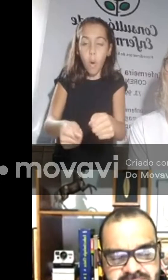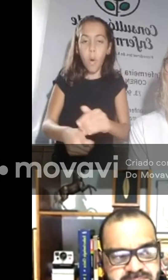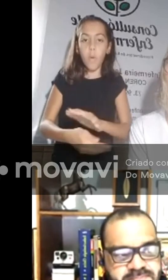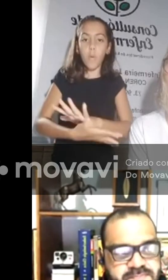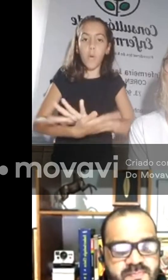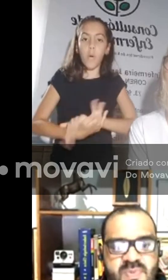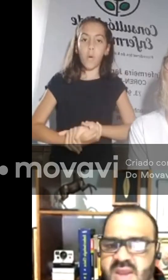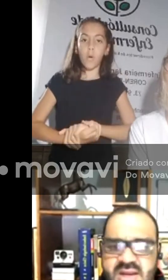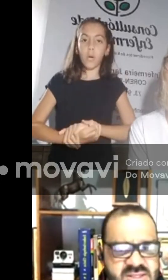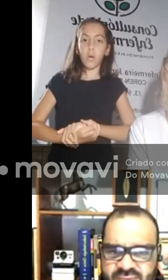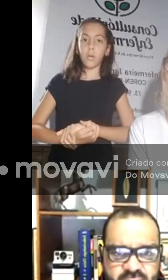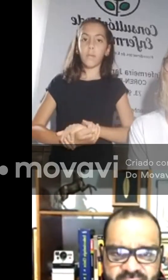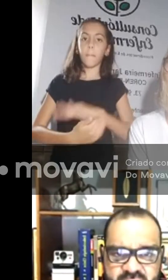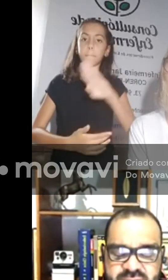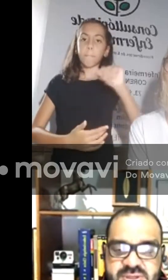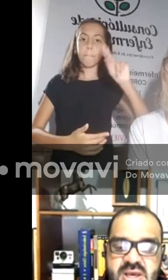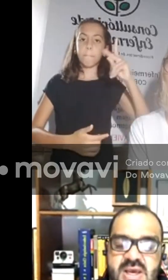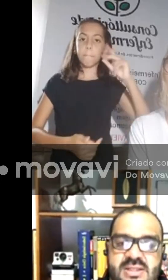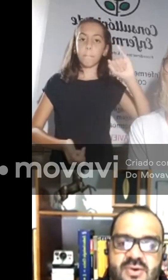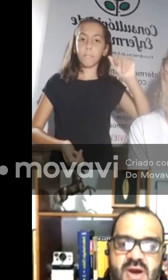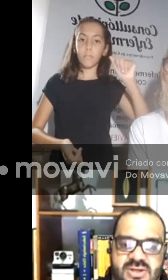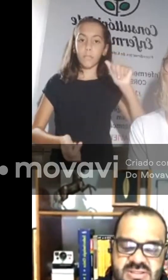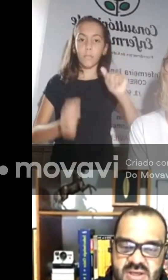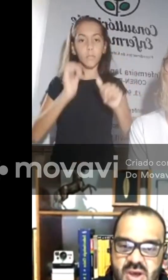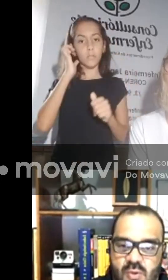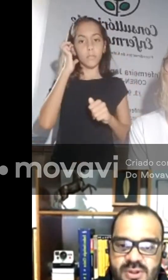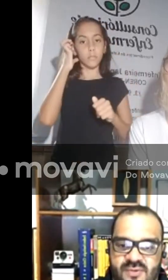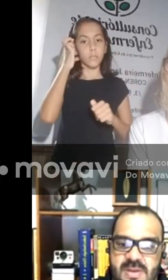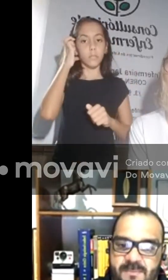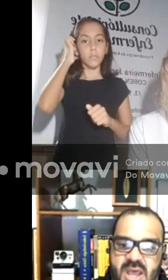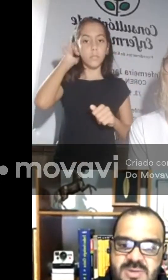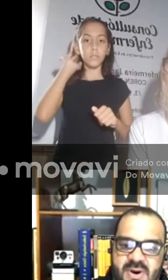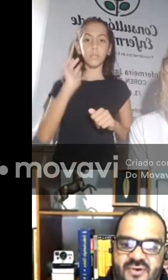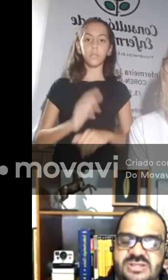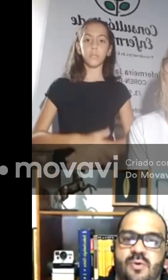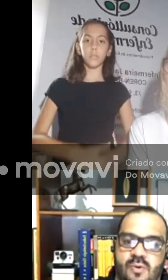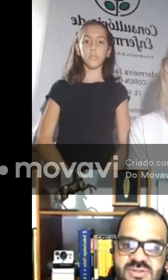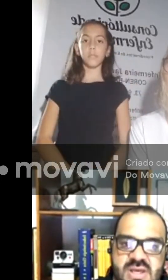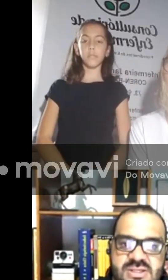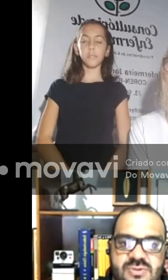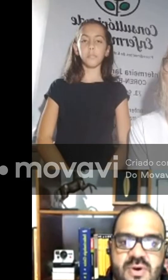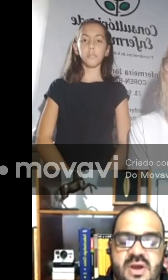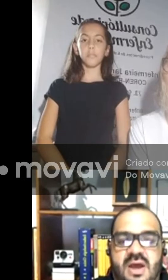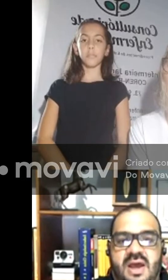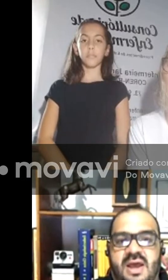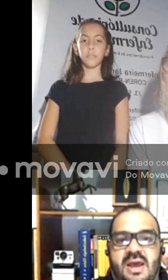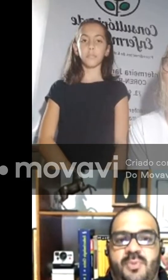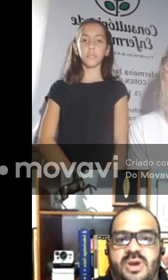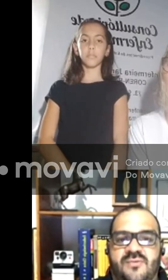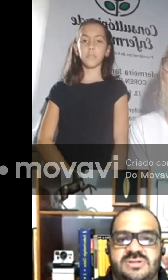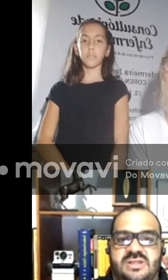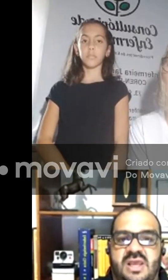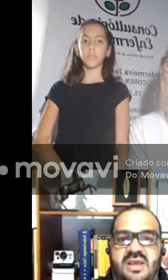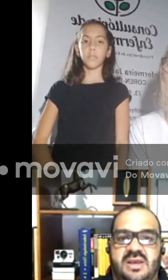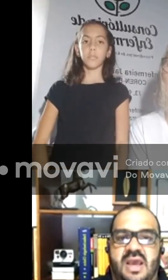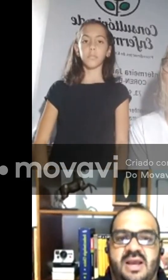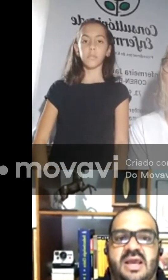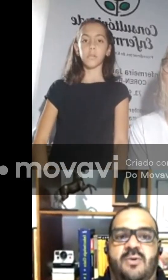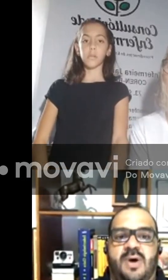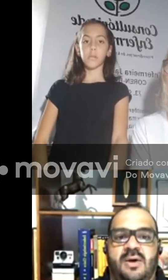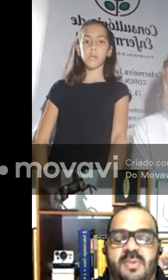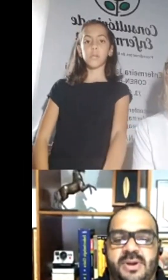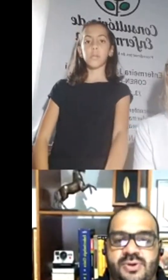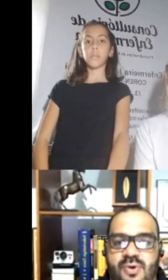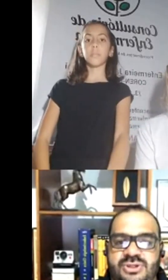Bahia. Eles já foram feitos. Então, eu acho assim, quando você pede para fazer um consenso, porque você quer